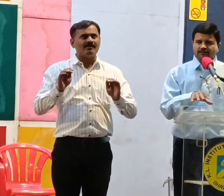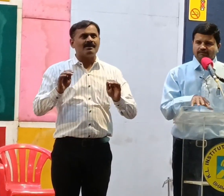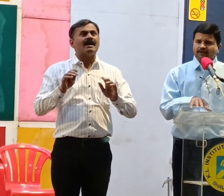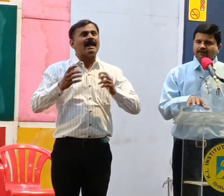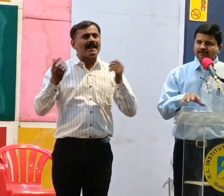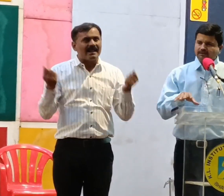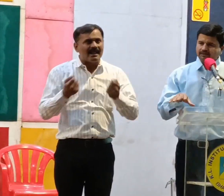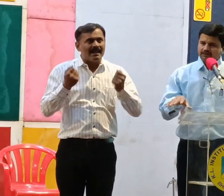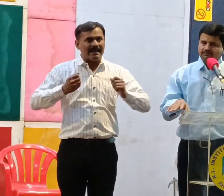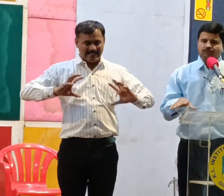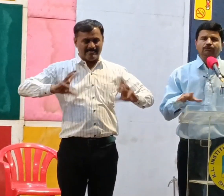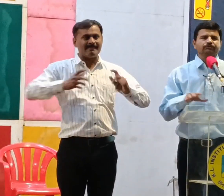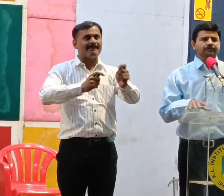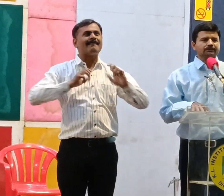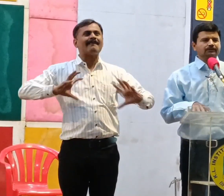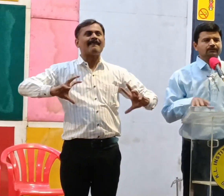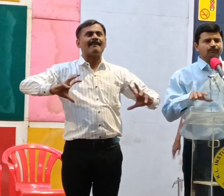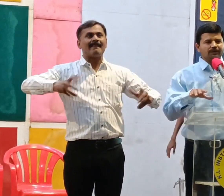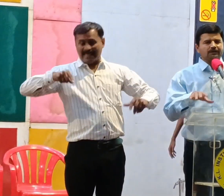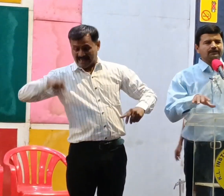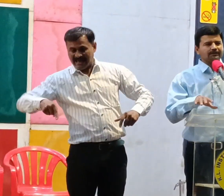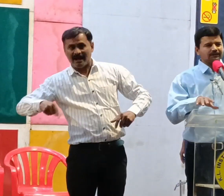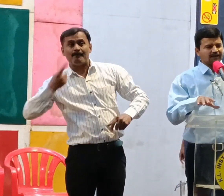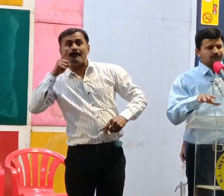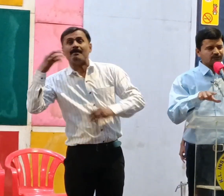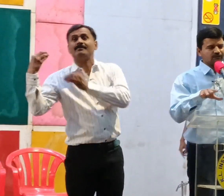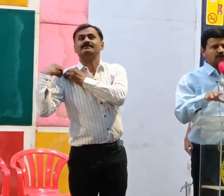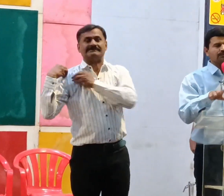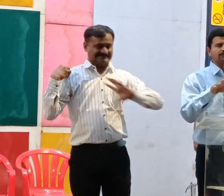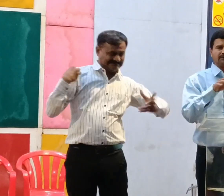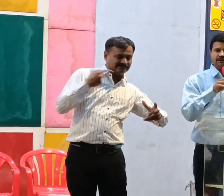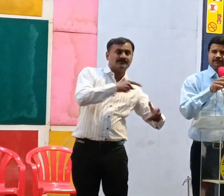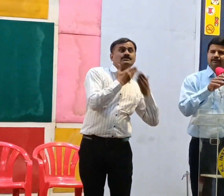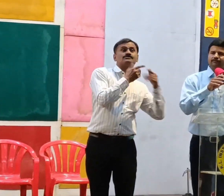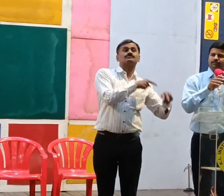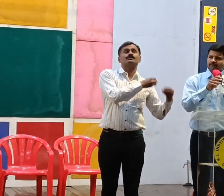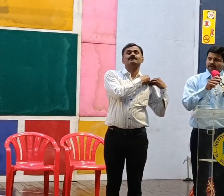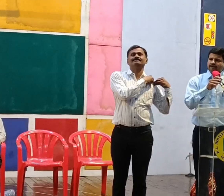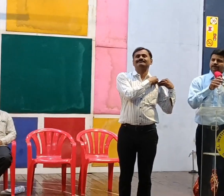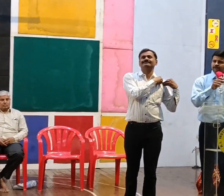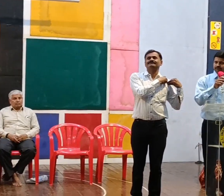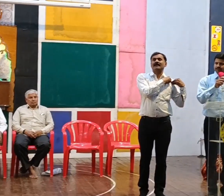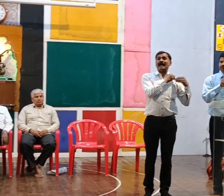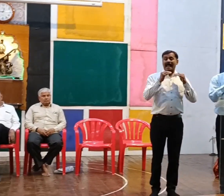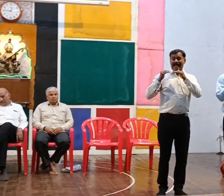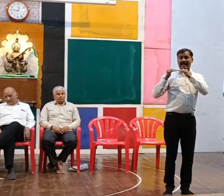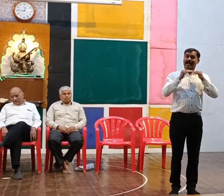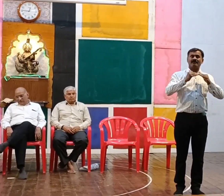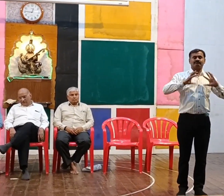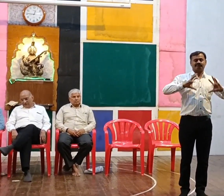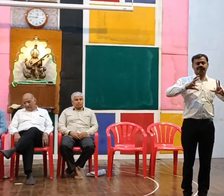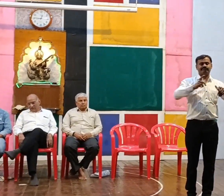છે, એક વાલી છે ને એક સ્કૂલ છે. એ બંનેની સાથે રાખશું ને તો આપણે જલ્દી પ્રગતિ કરી શકશું.